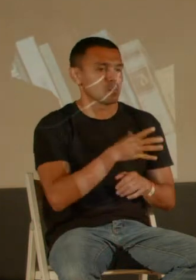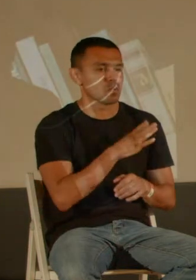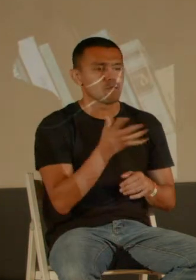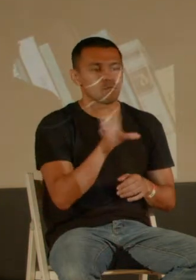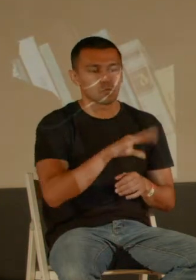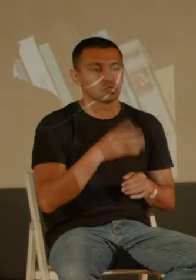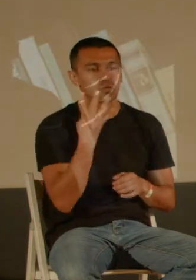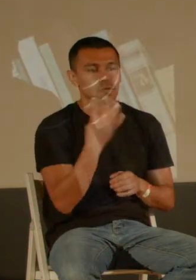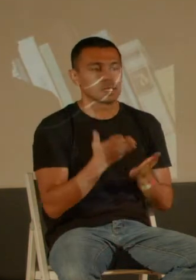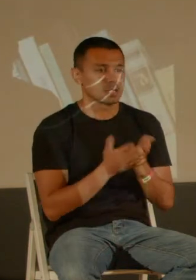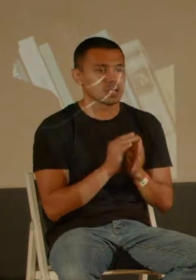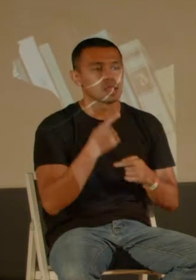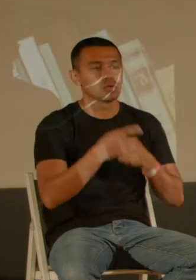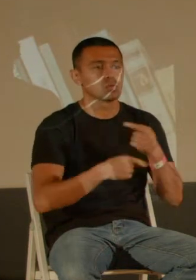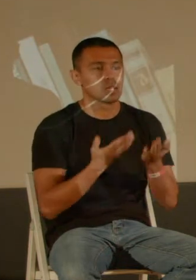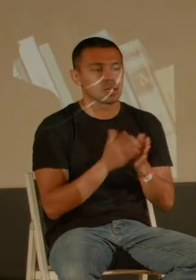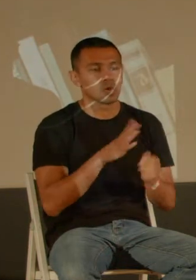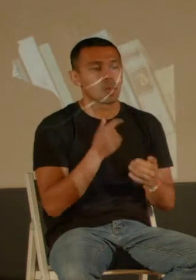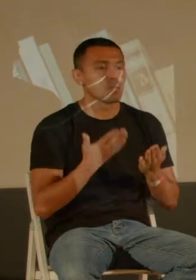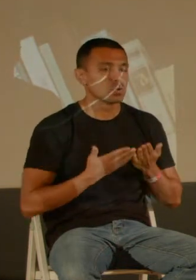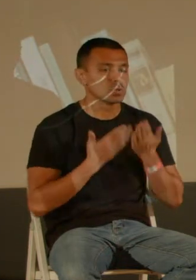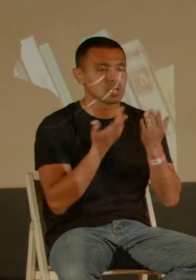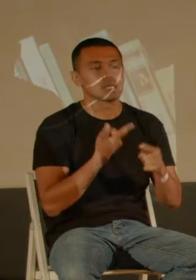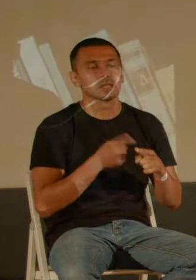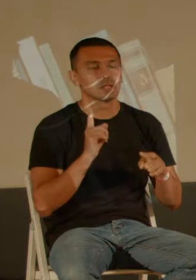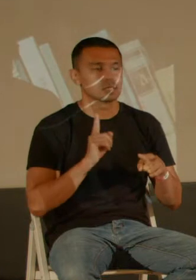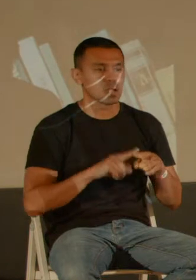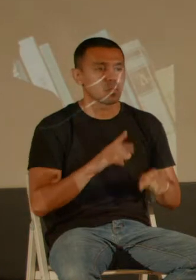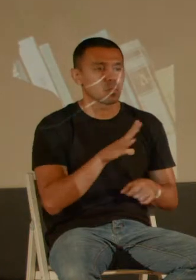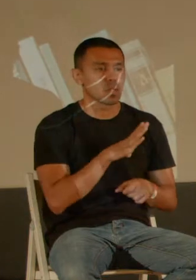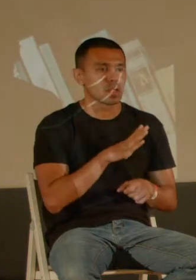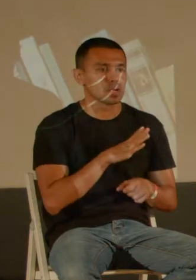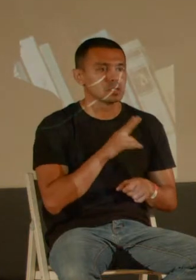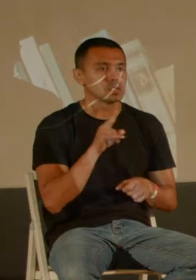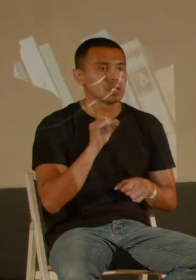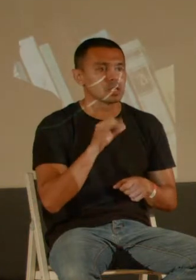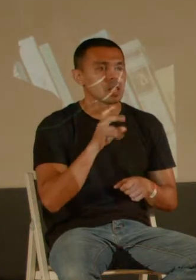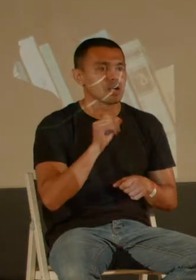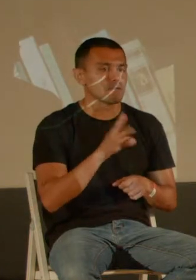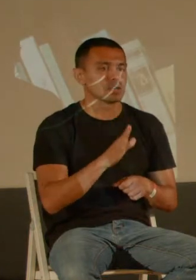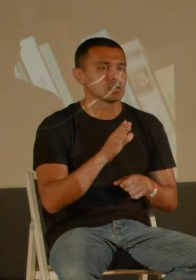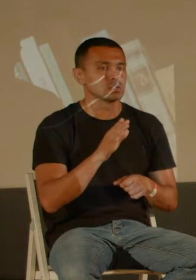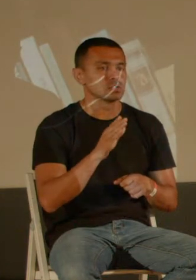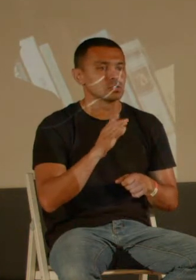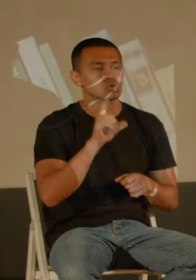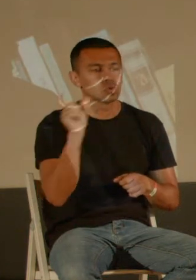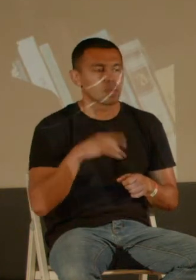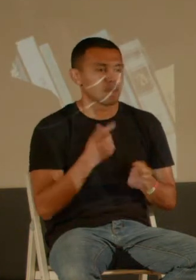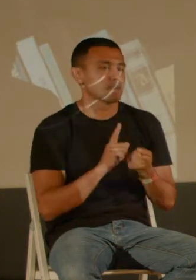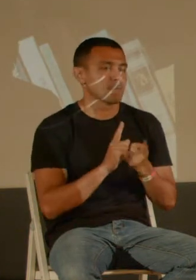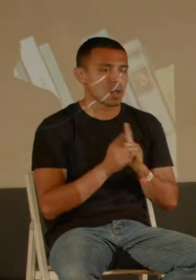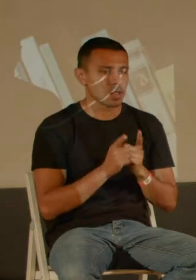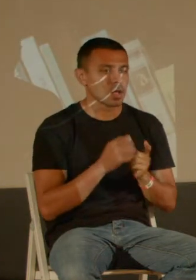всього 4. І от наступною книжкою, яку я прочитала, це була «Drinking a Love Story». Ми її